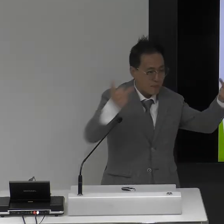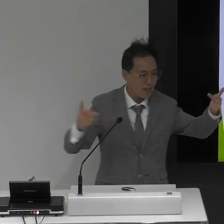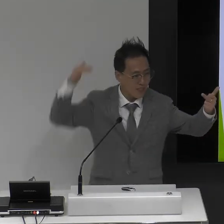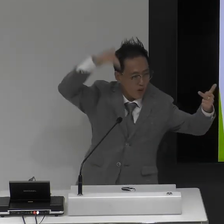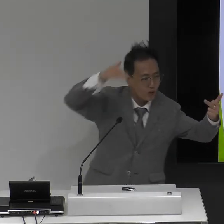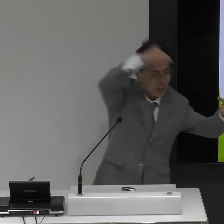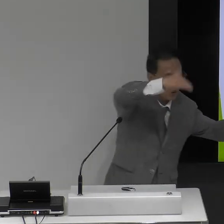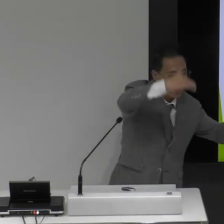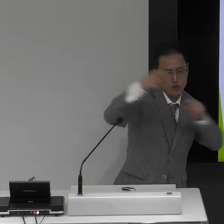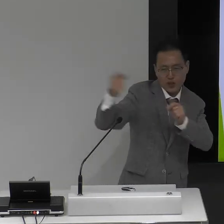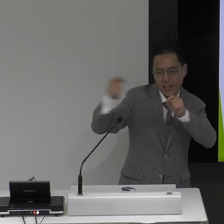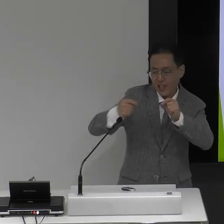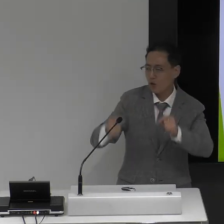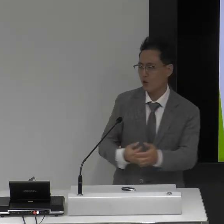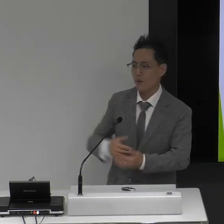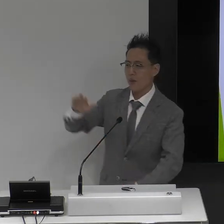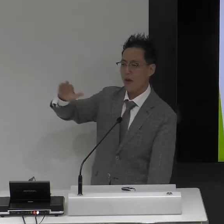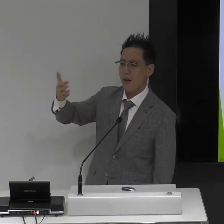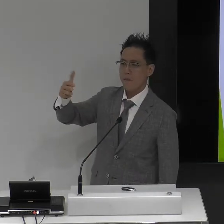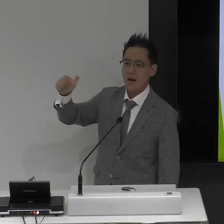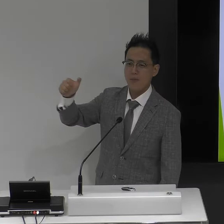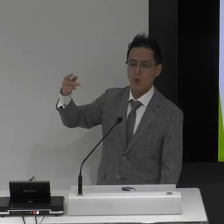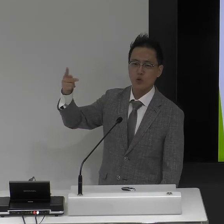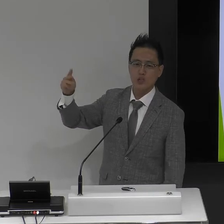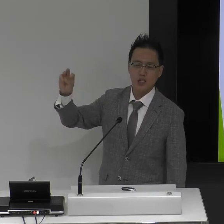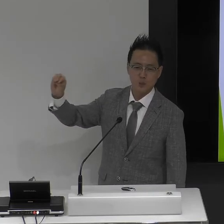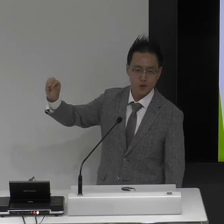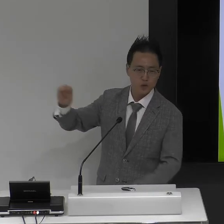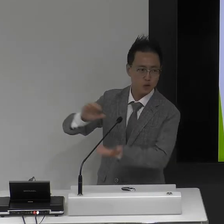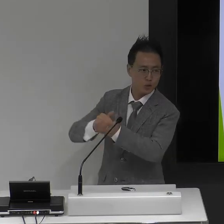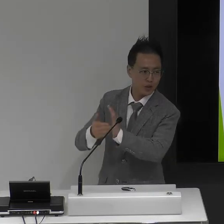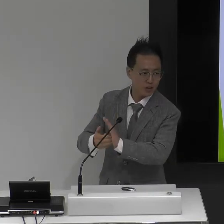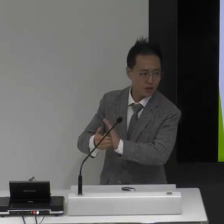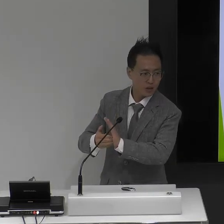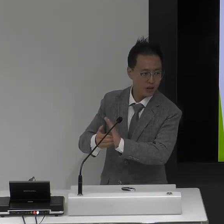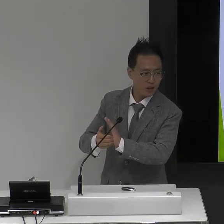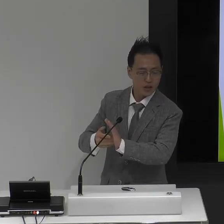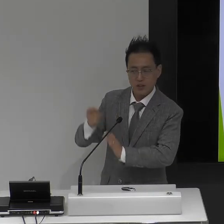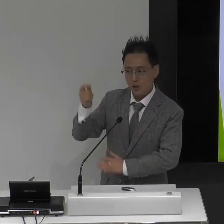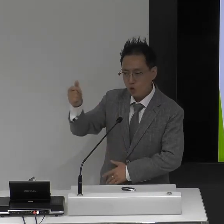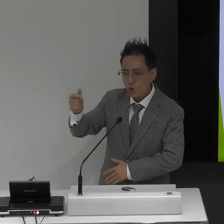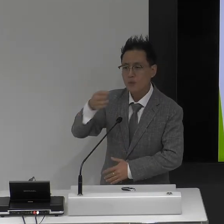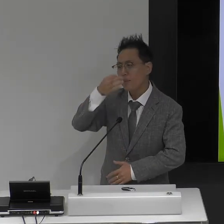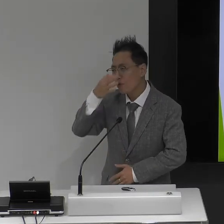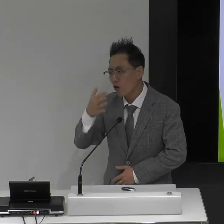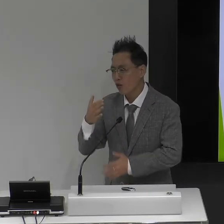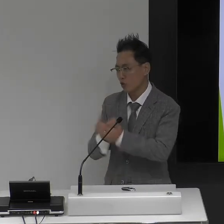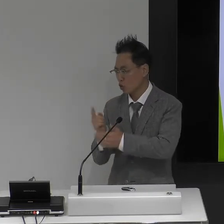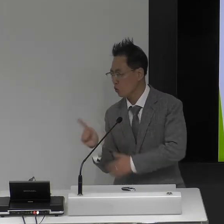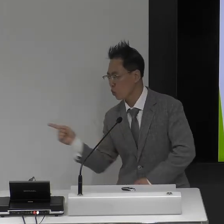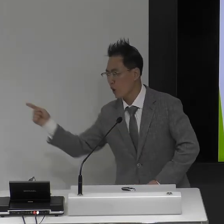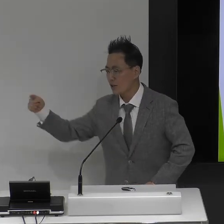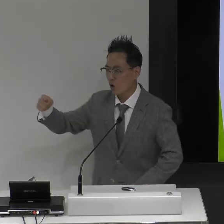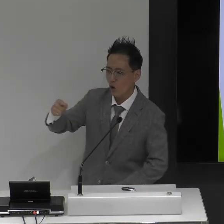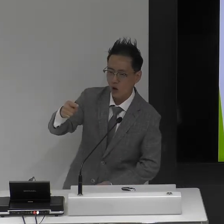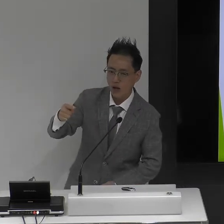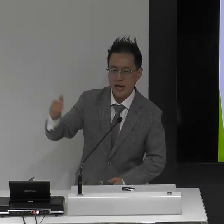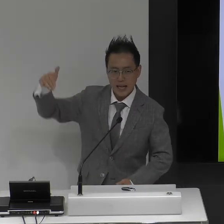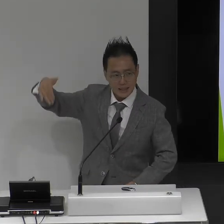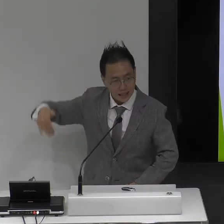산만 꼭대기로 최단거리로 가면 850km 정도 돼요. 근데 조금 힘들어. 그래서 조금 돌아서 낮은